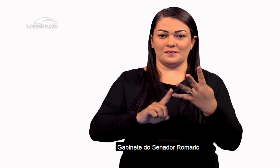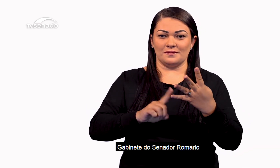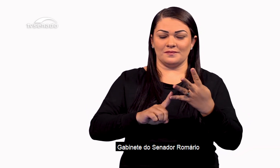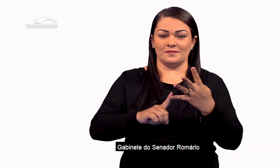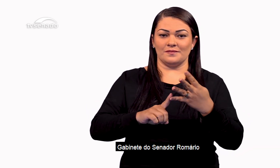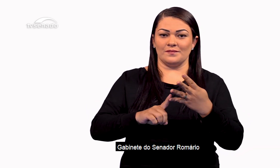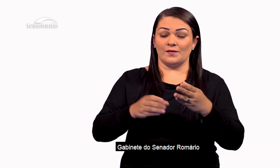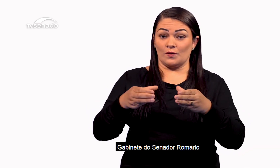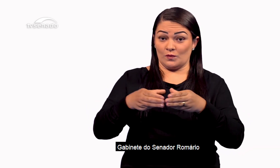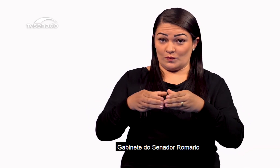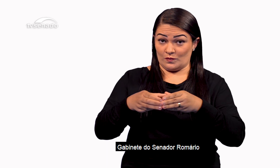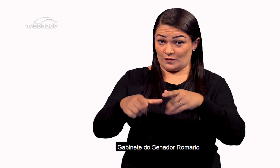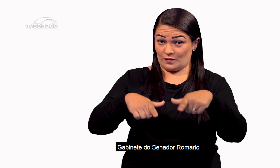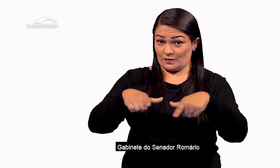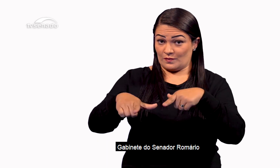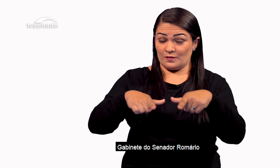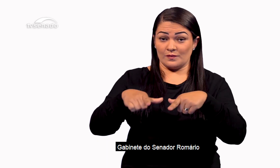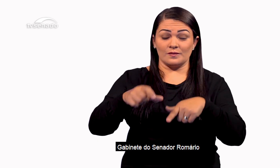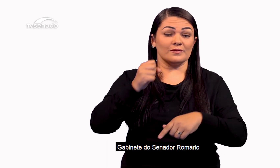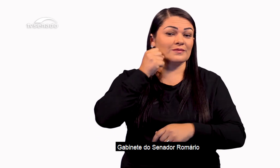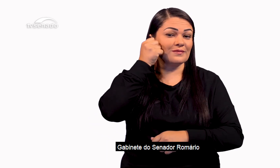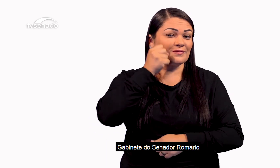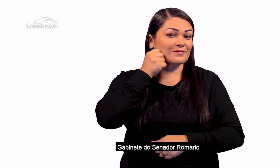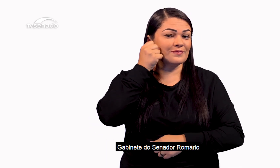o gabinete do senador romário